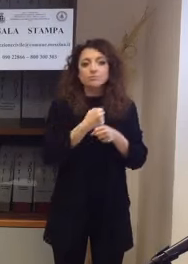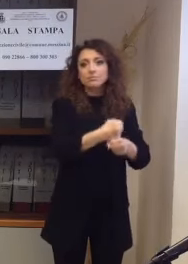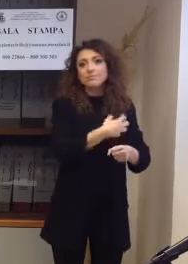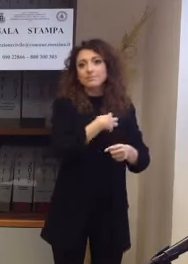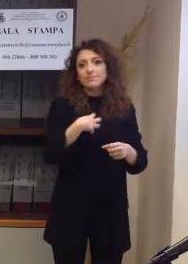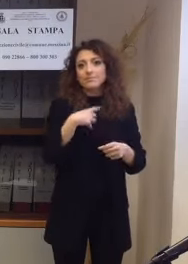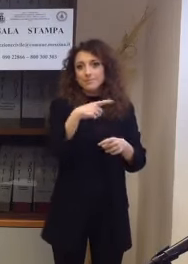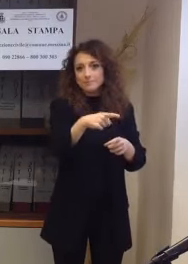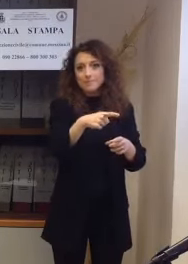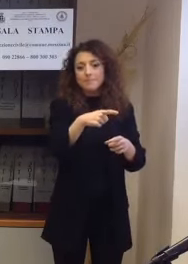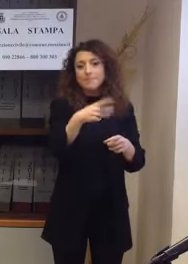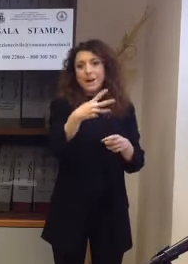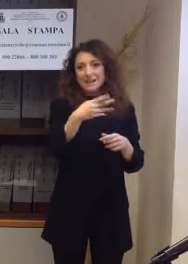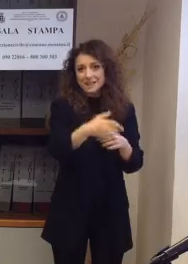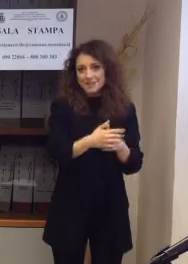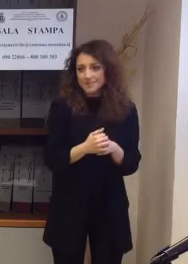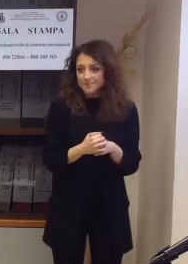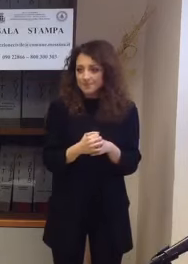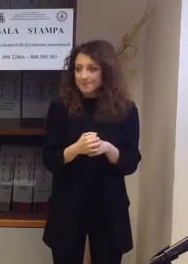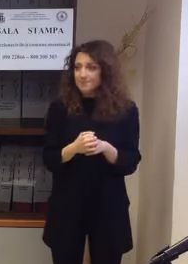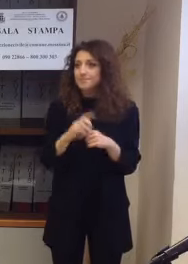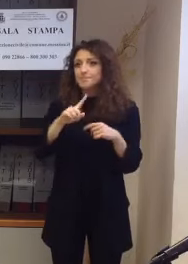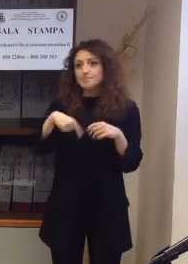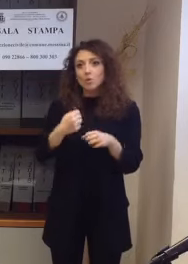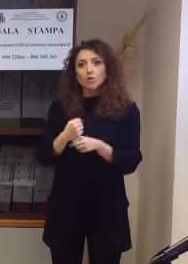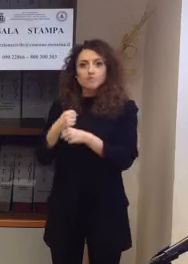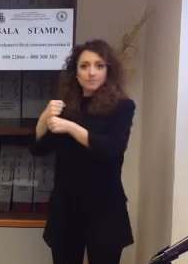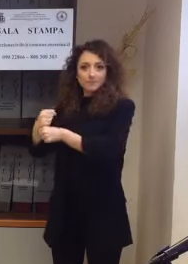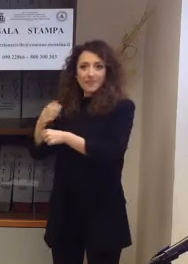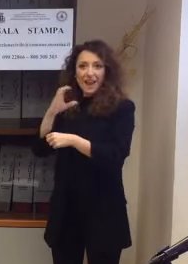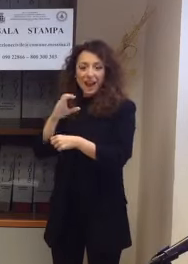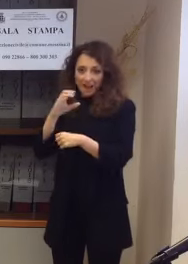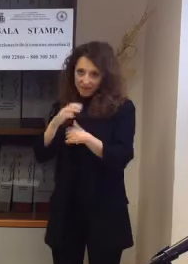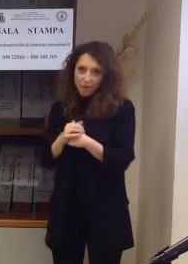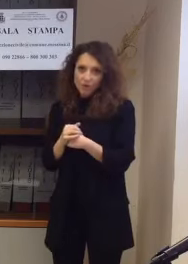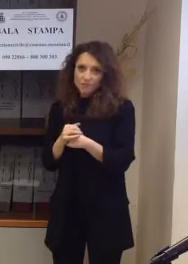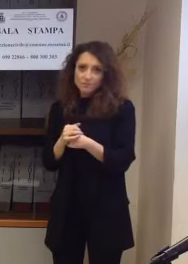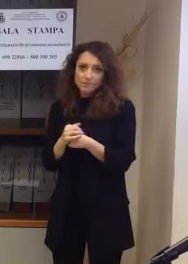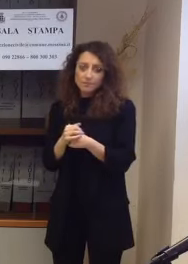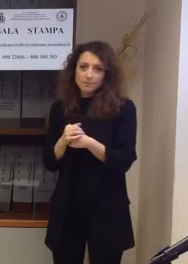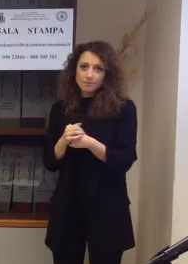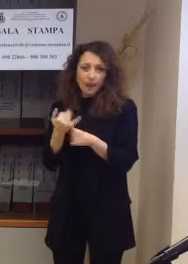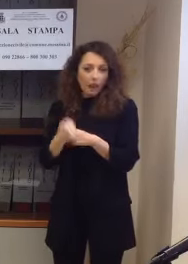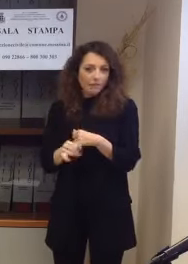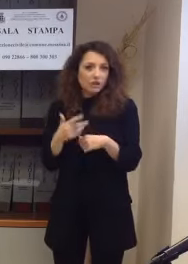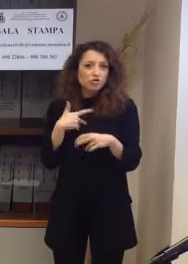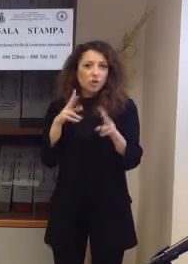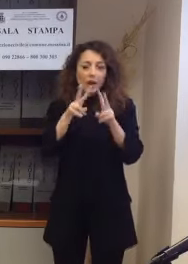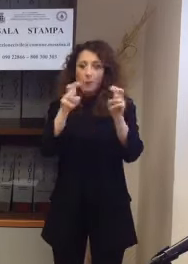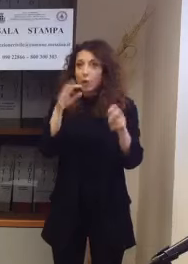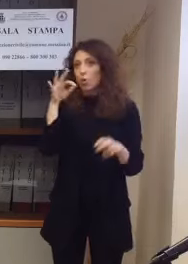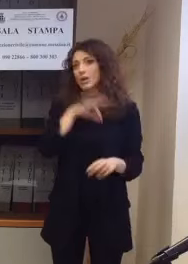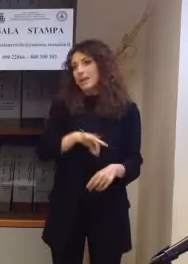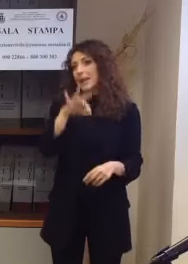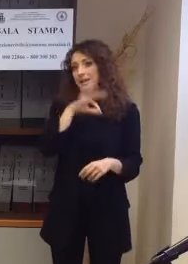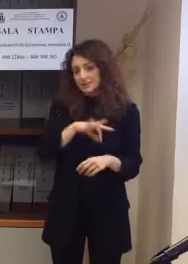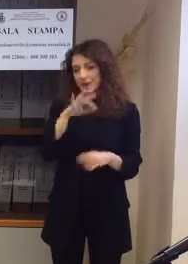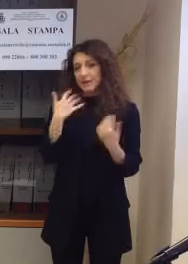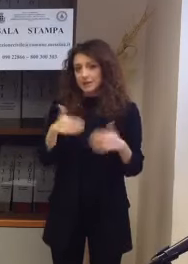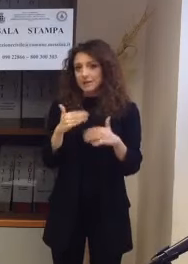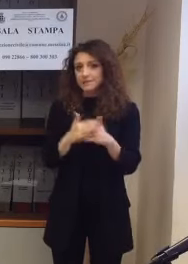Max. Passo la parola pure alla Calafiore. Guardate che alla fine affronteremo un argomento molto interessante, che